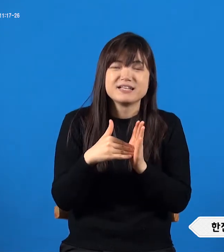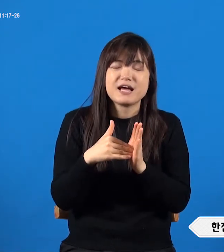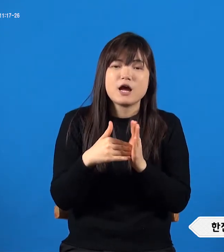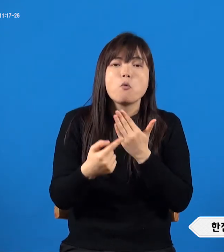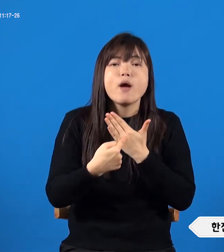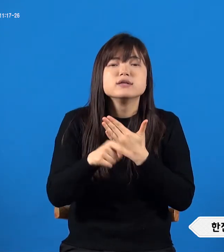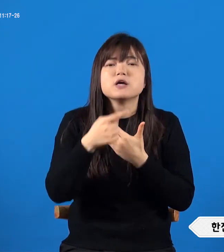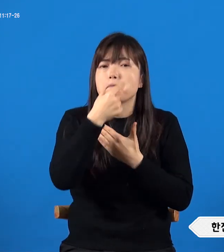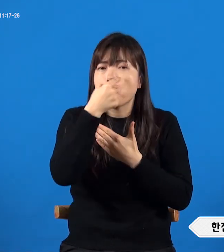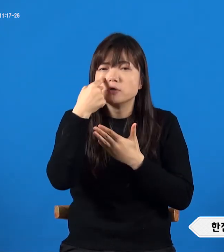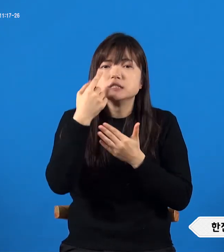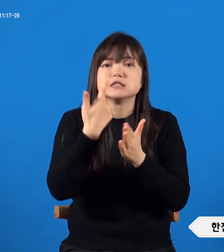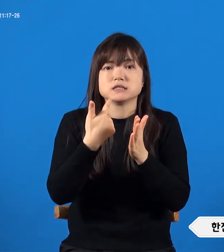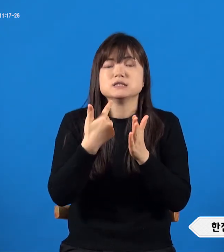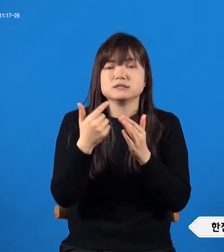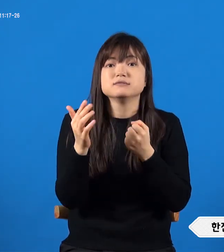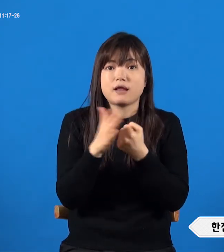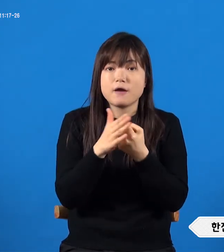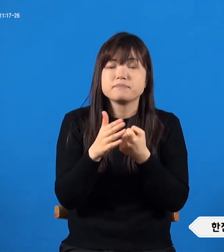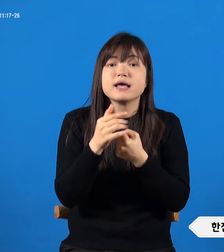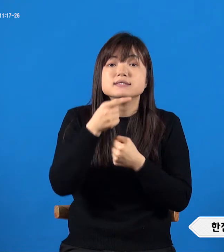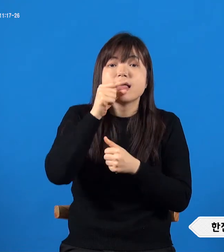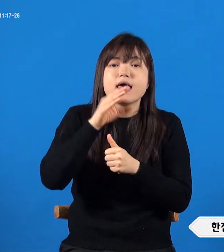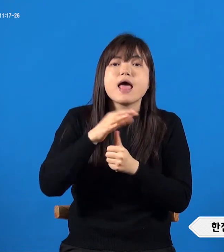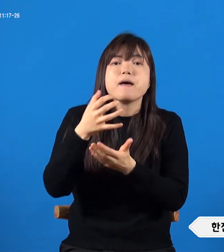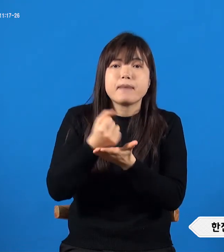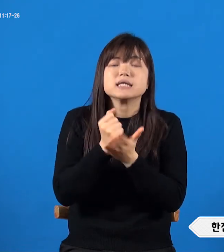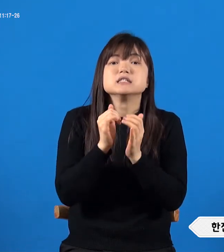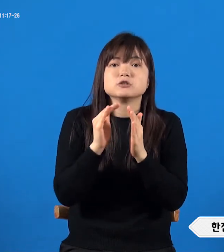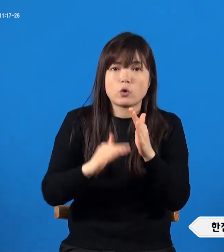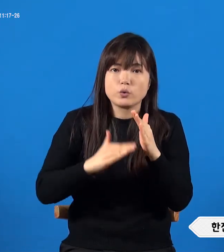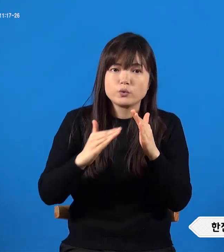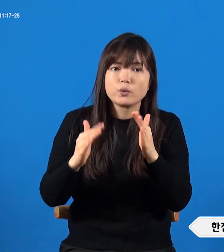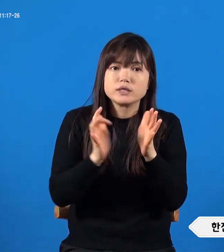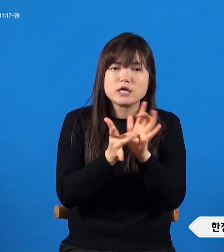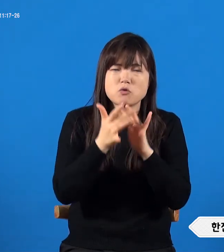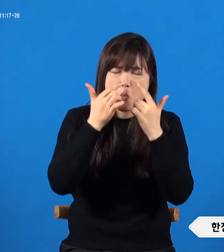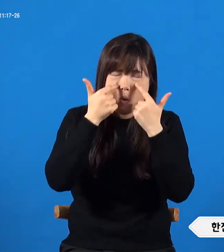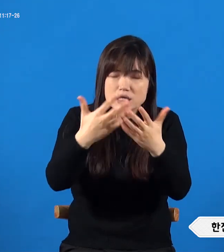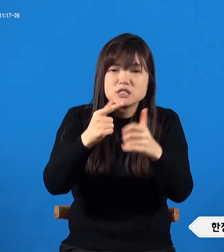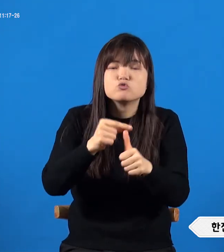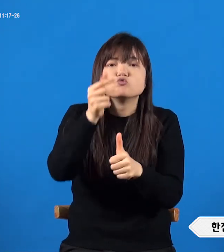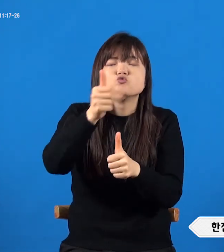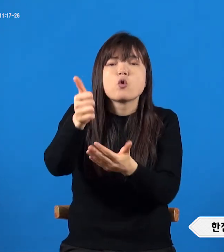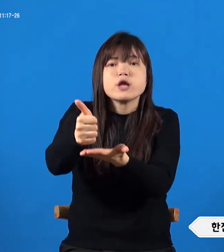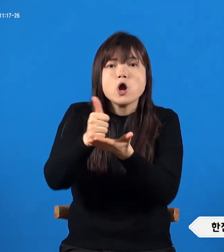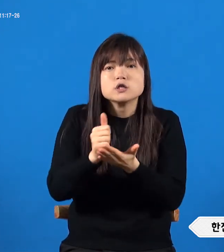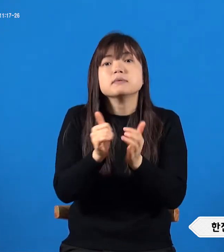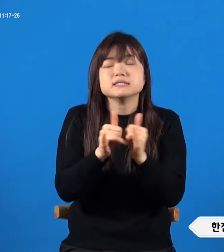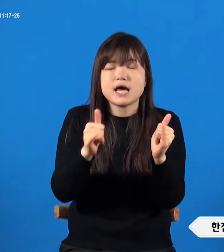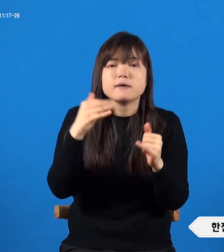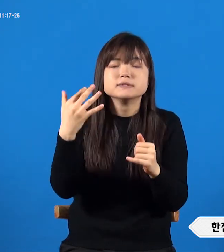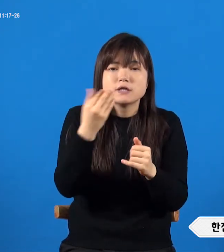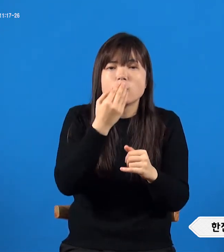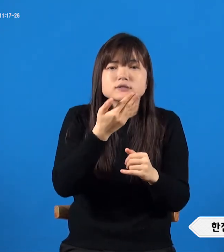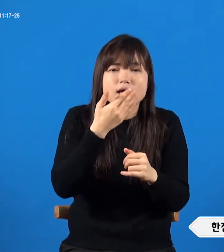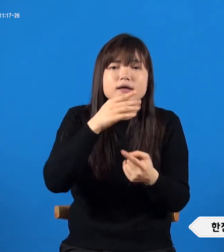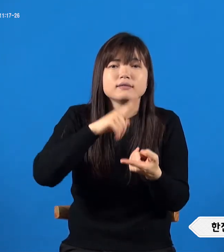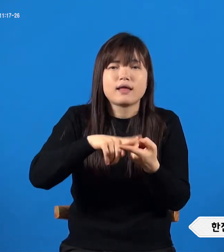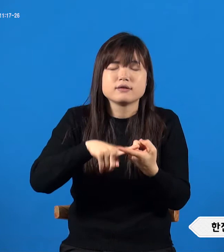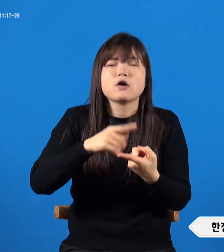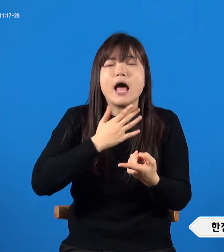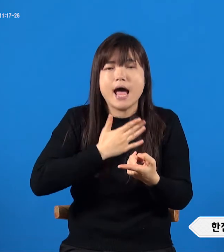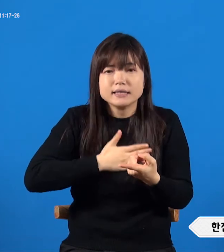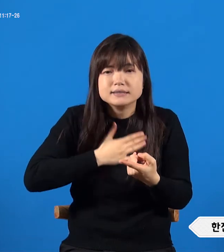외적인 표시이기 때문에, 그래서 세례받은 성도, 예수님을 확실하게 구주로 영접한 사람, 성찬의 의미도